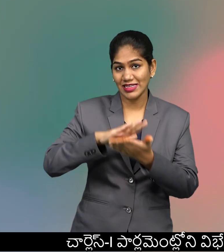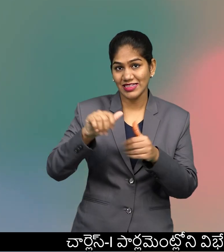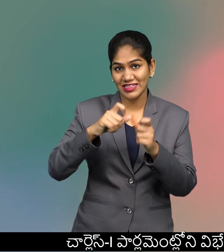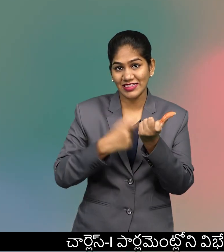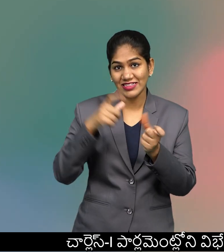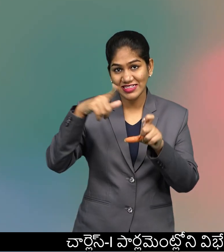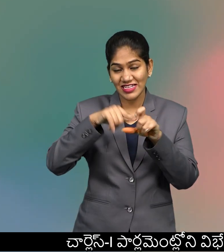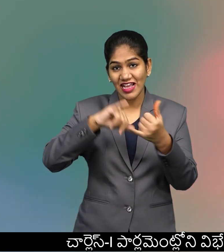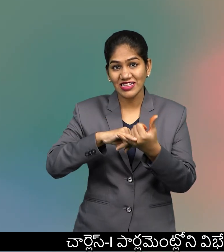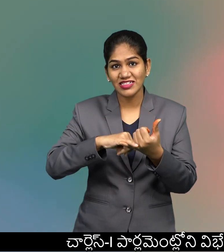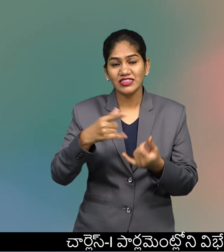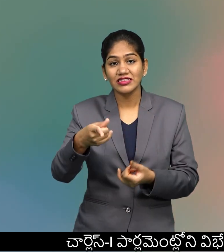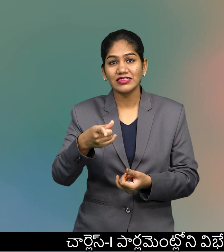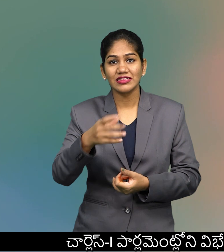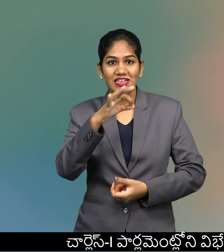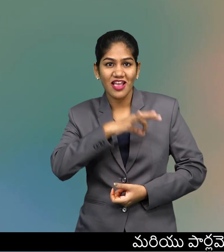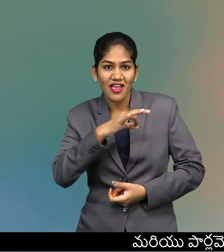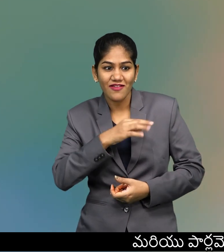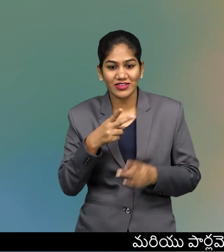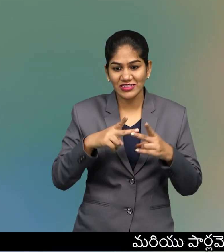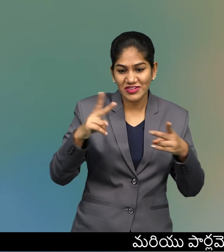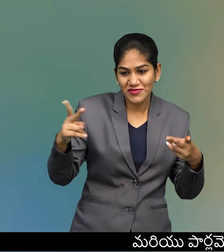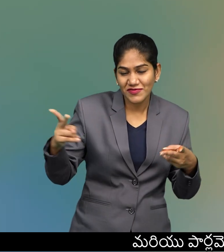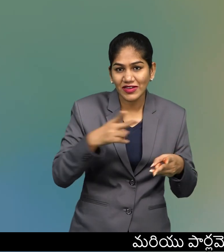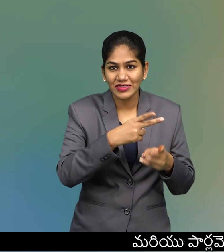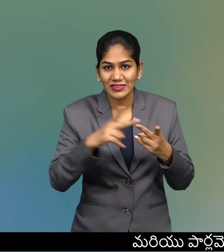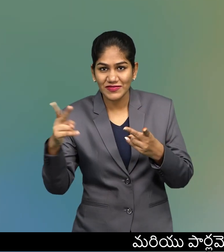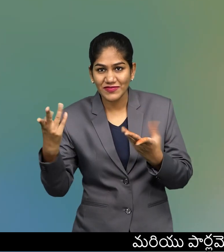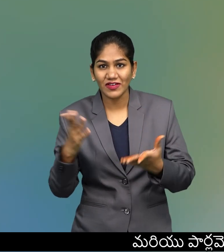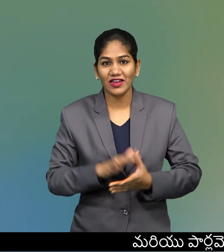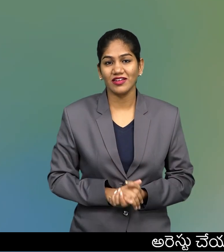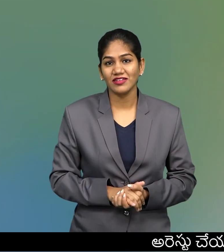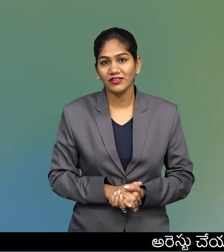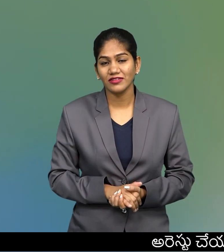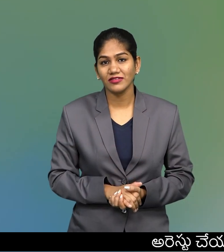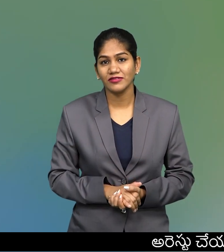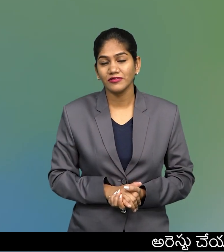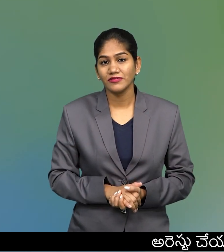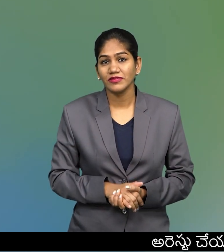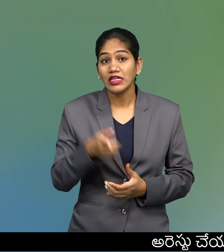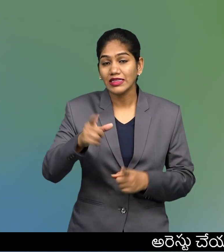విభేదాలను సద్వినియోగం చేసుకున్నాడు మరియు పార్లమెంట్లో తన ప్రత్యర్థులను అరెస్టు చేయడానికి